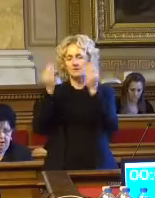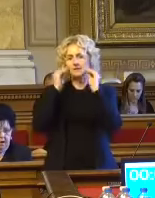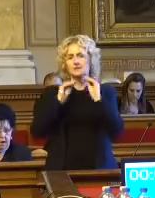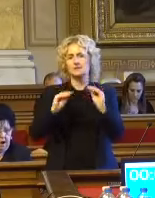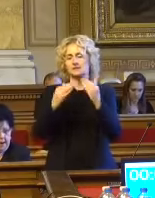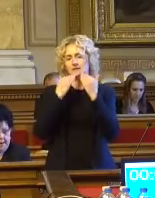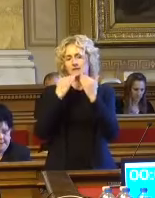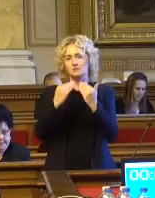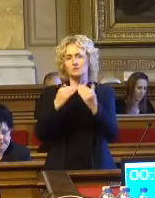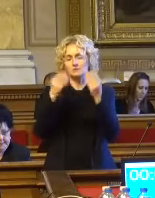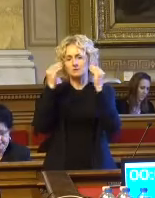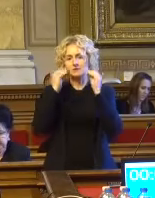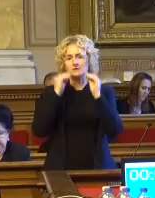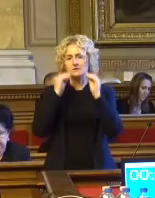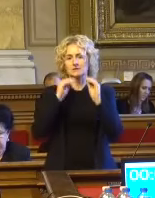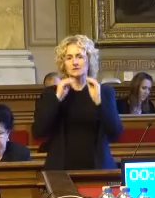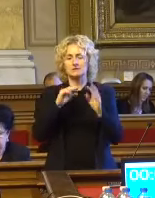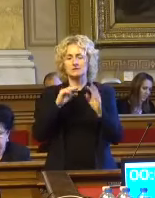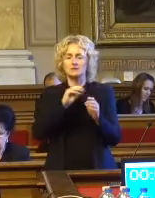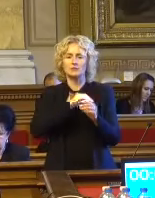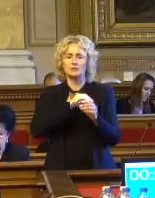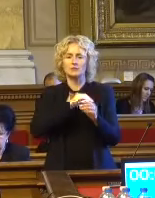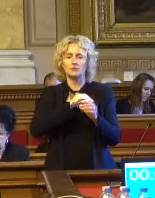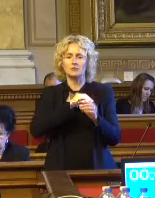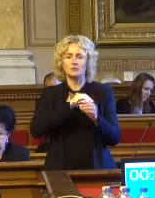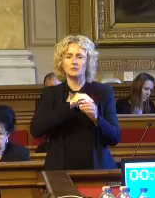Tisztelt polgármester úr, tisztelt